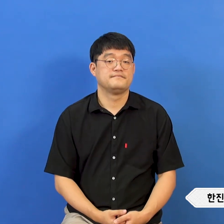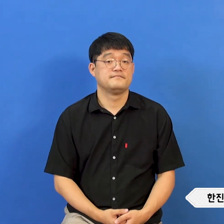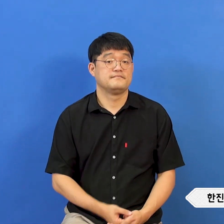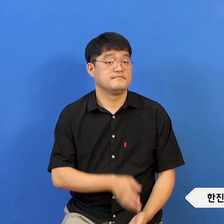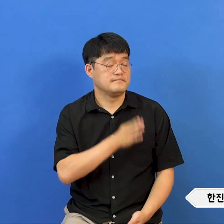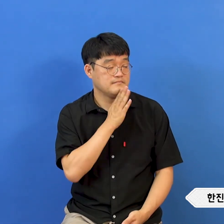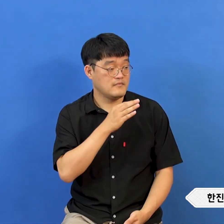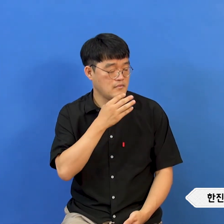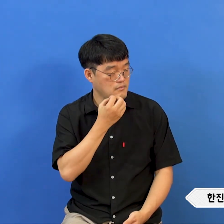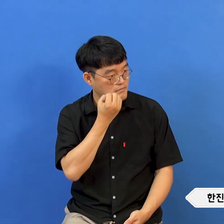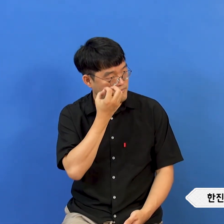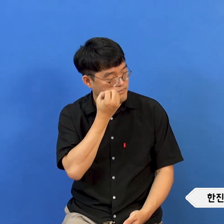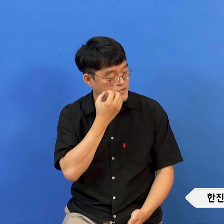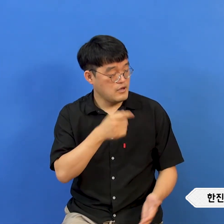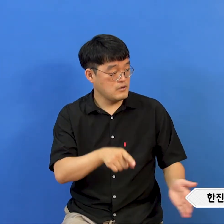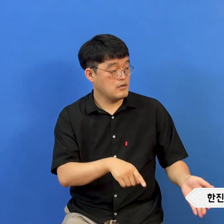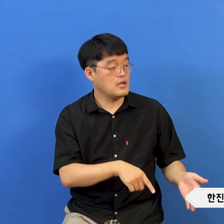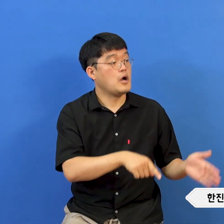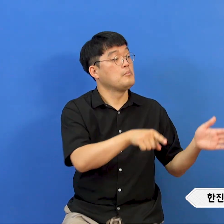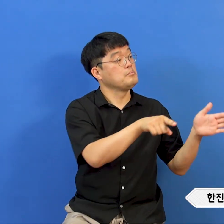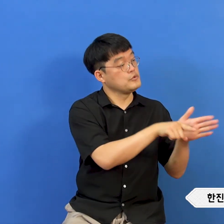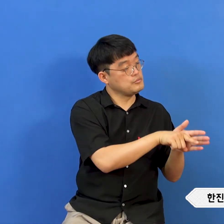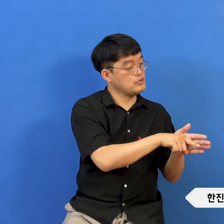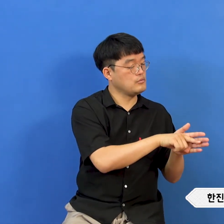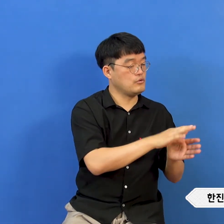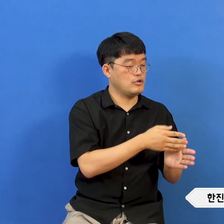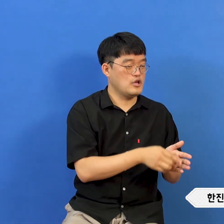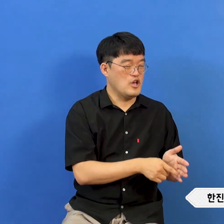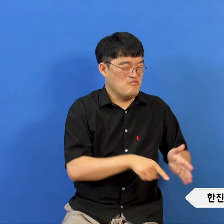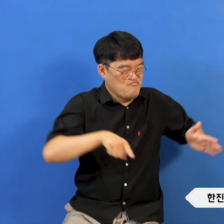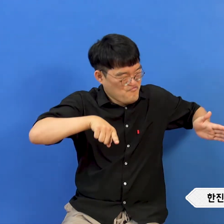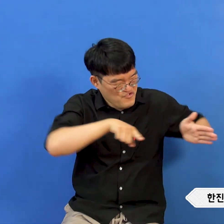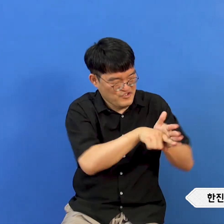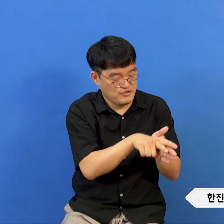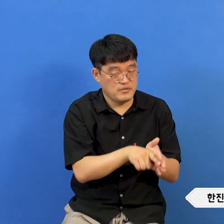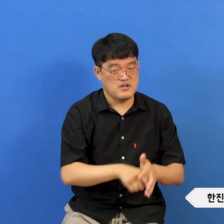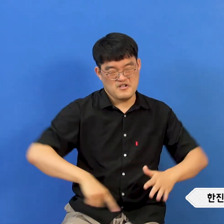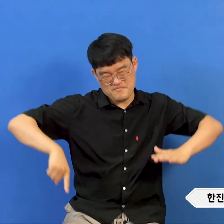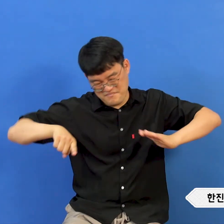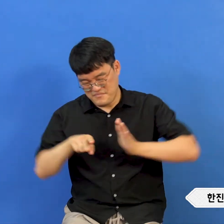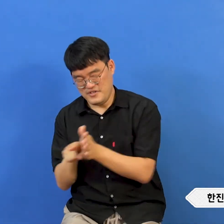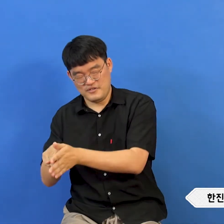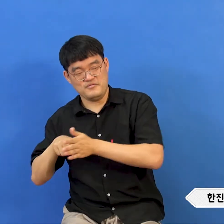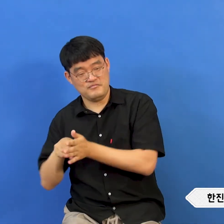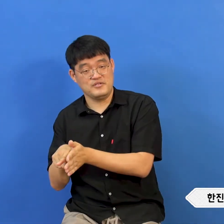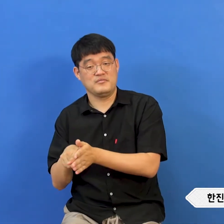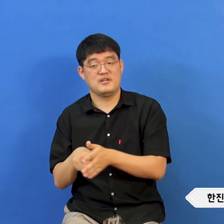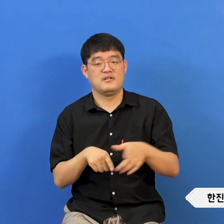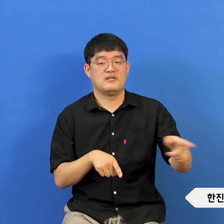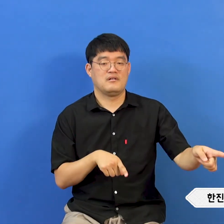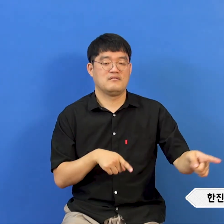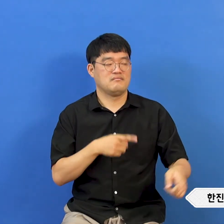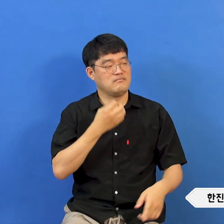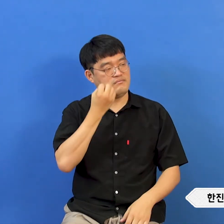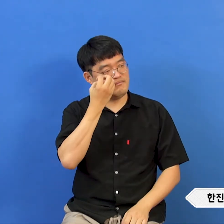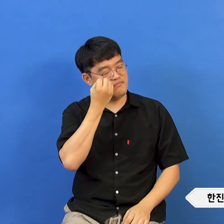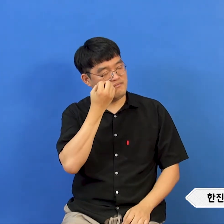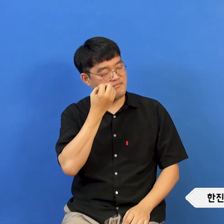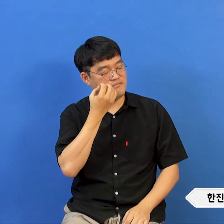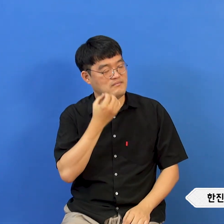진짜 이상합니다. 믿는다면 이렇게 해야 된다. 믿습니다 이래야 되는데 믿습니다